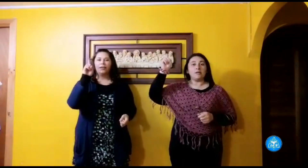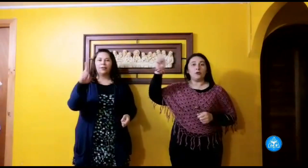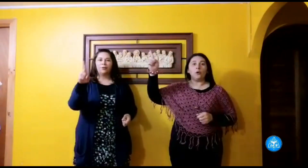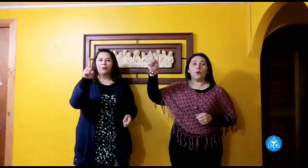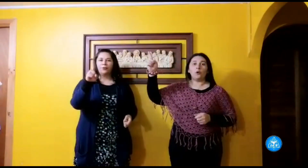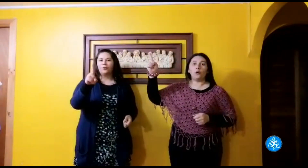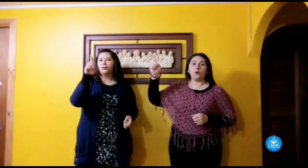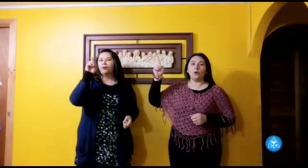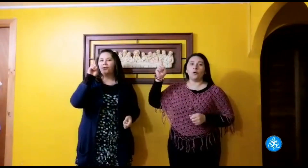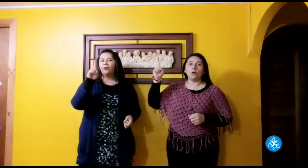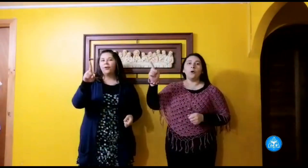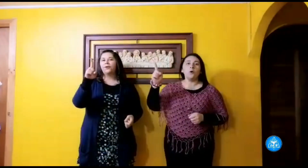Resucitó.